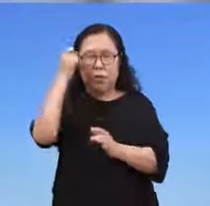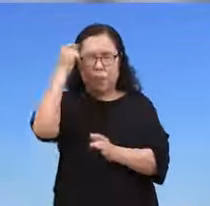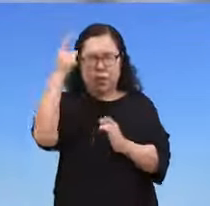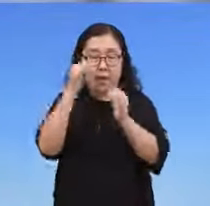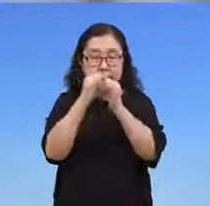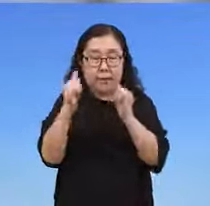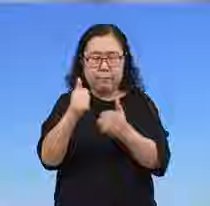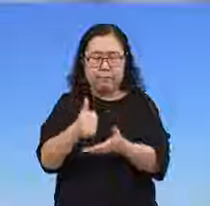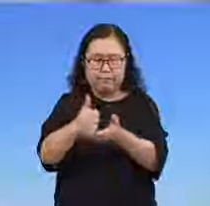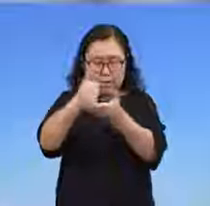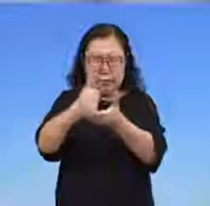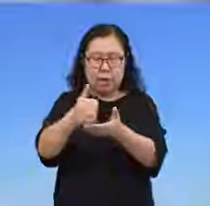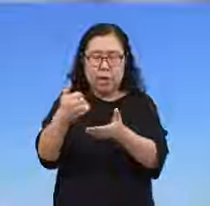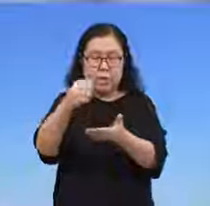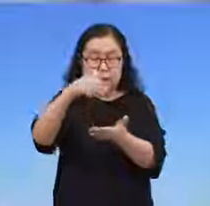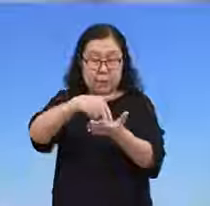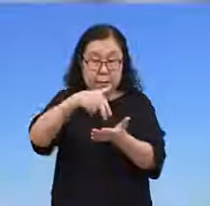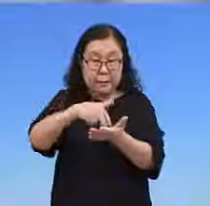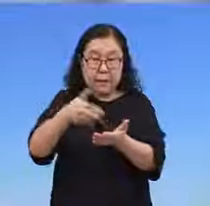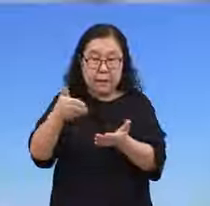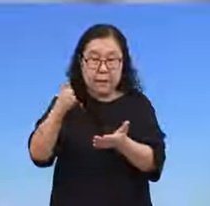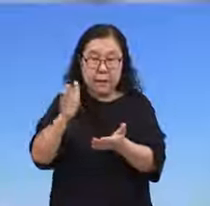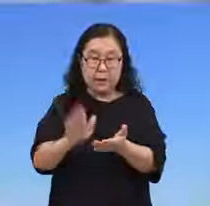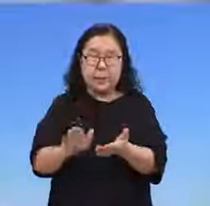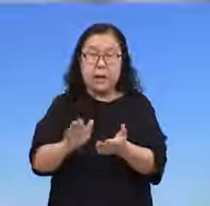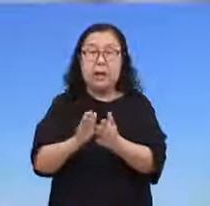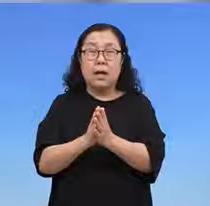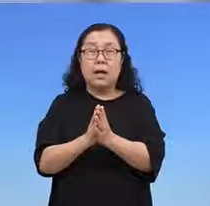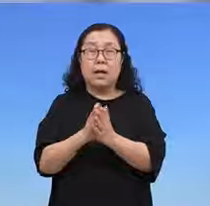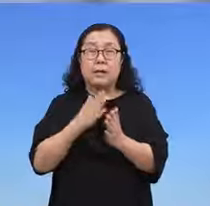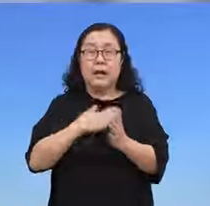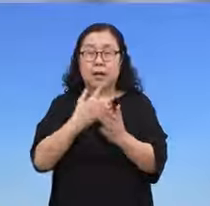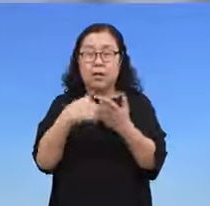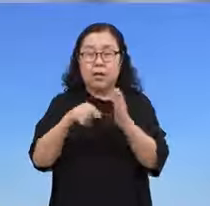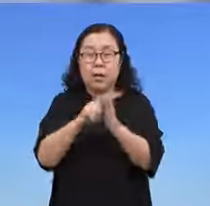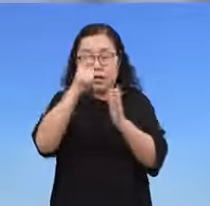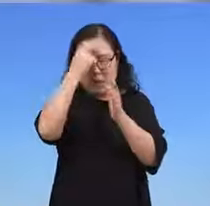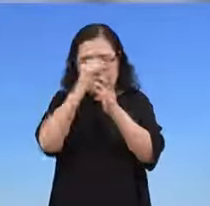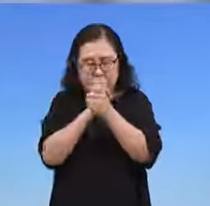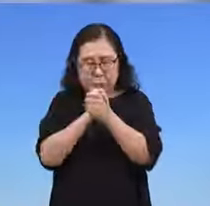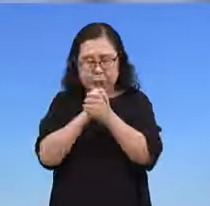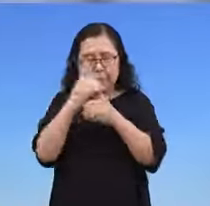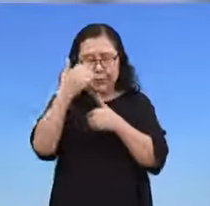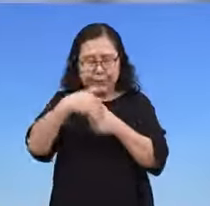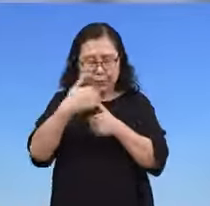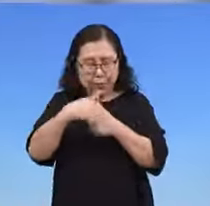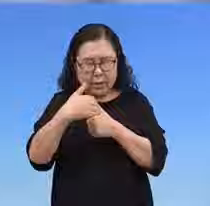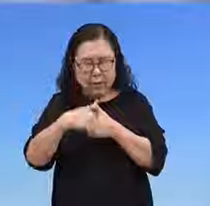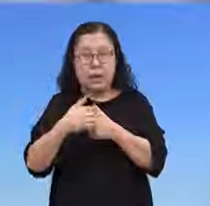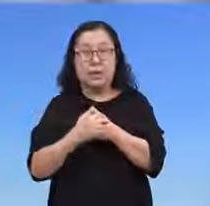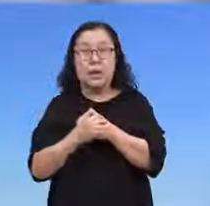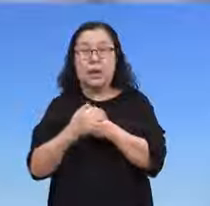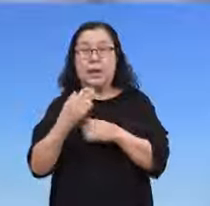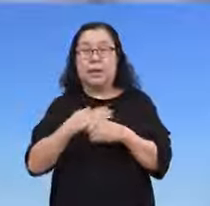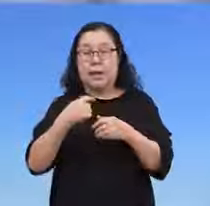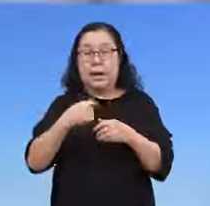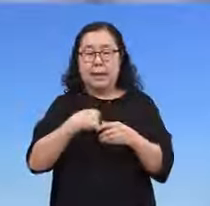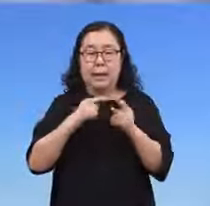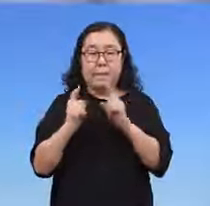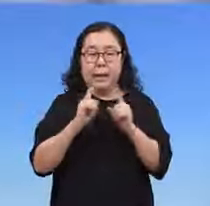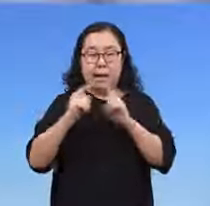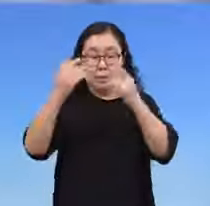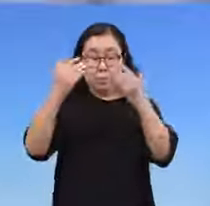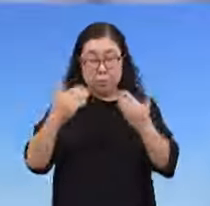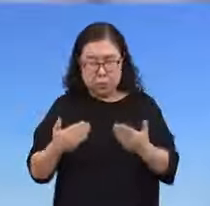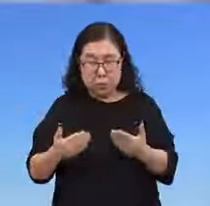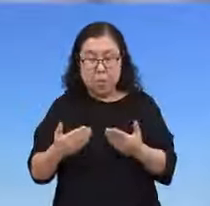입장이 있으면서도 나 위해 기도해 달라, 내게 말씀을 주사, 말씀을 잘 전할 수